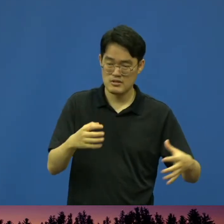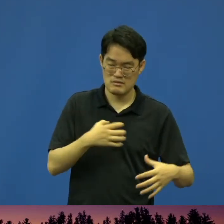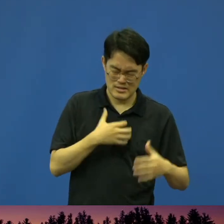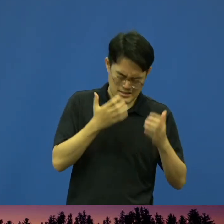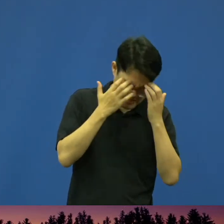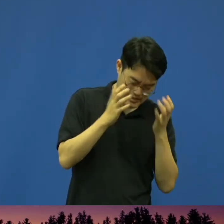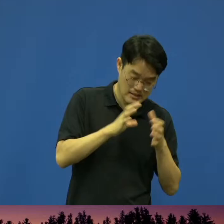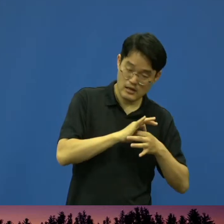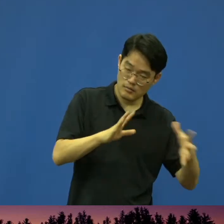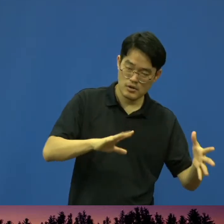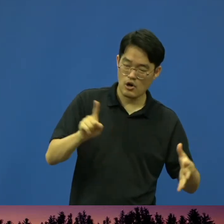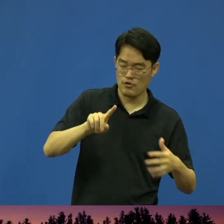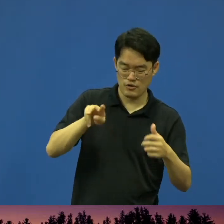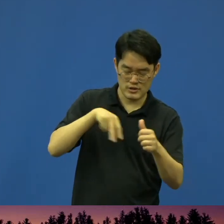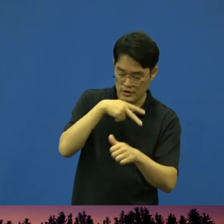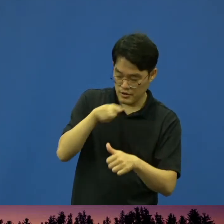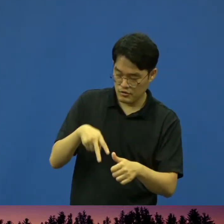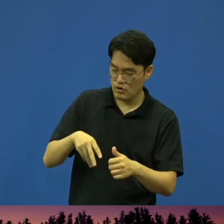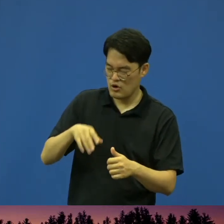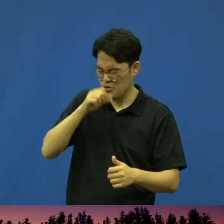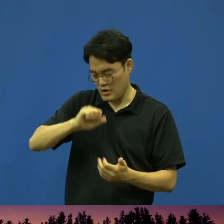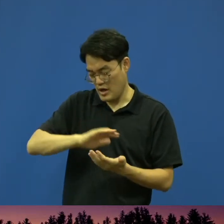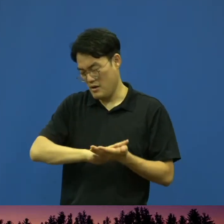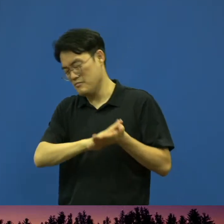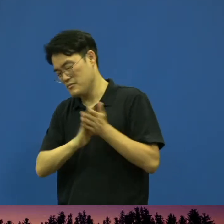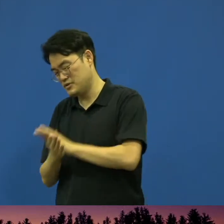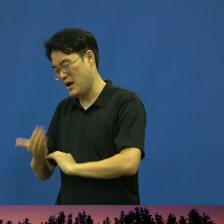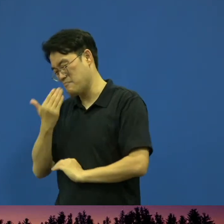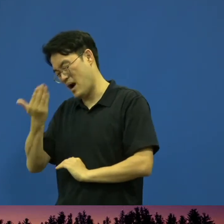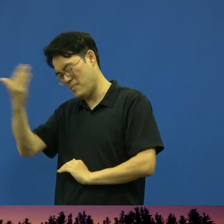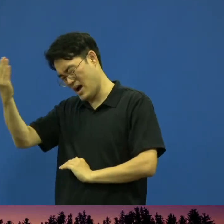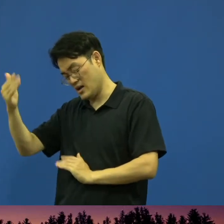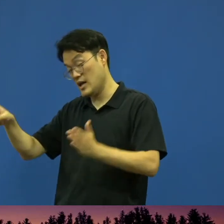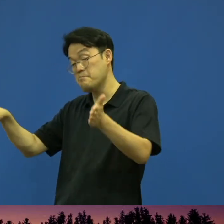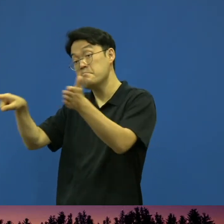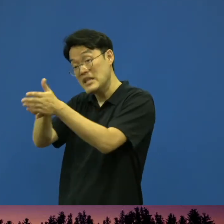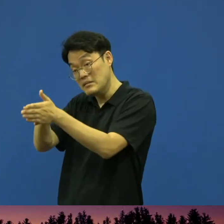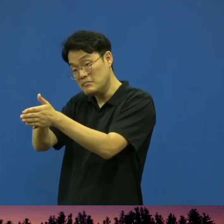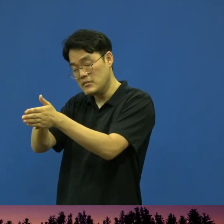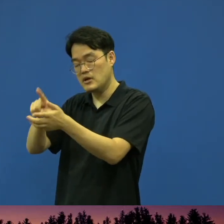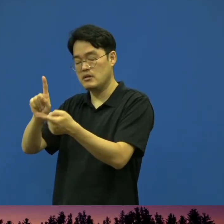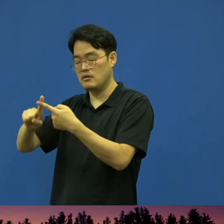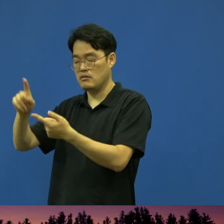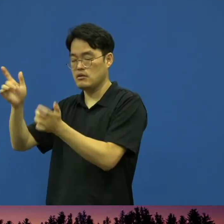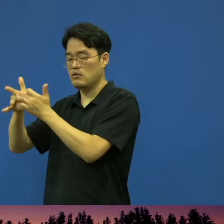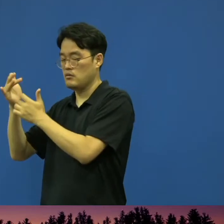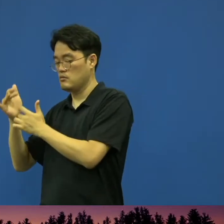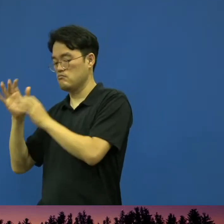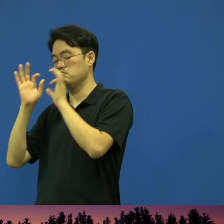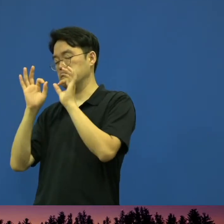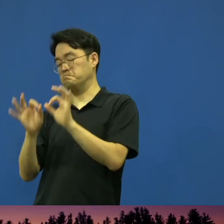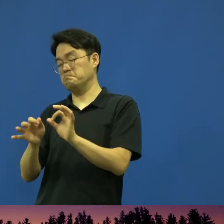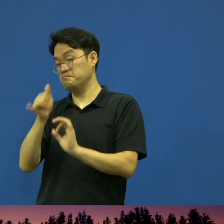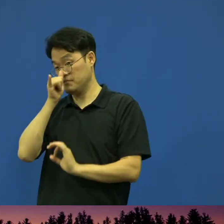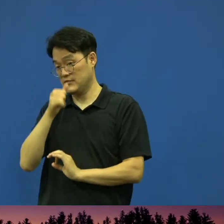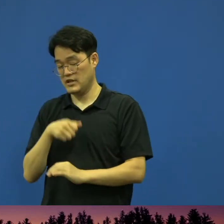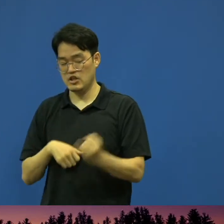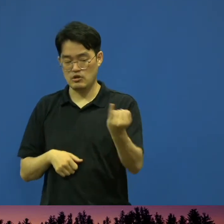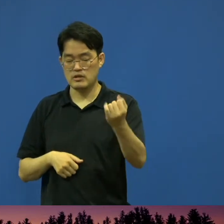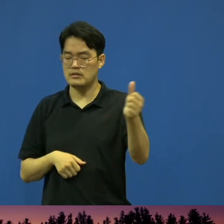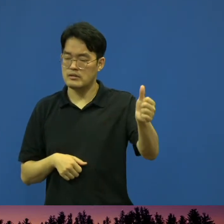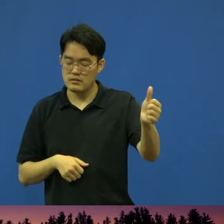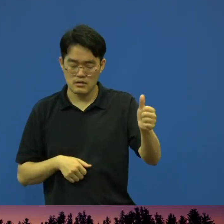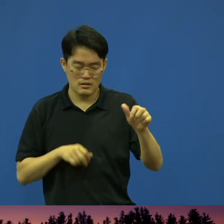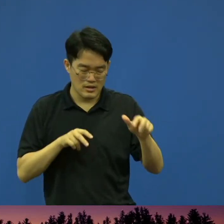선으로 바꾸시는 주님을 바라보는 것이 믿음인 거죠. 이 두 사람에게는 상황이 아니라 주님을 보는 진짜